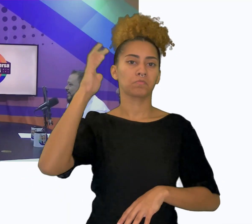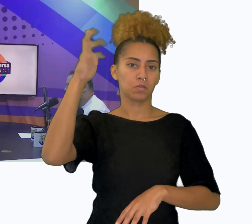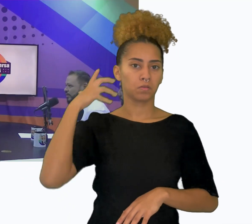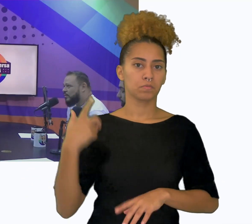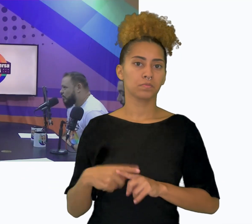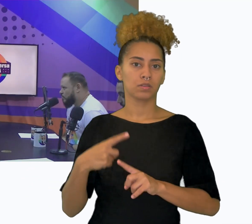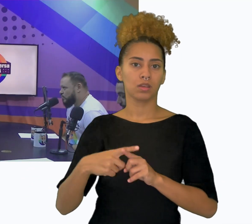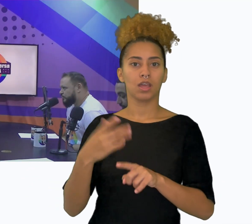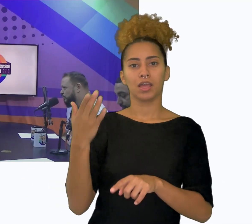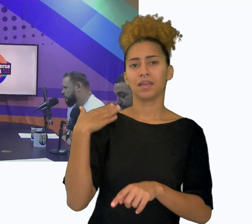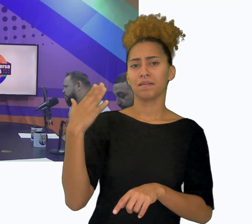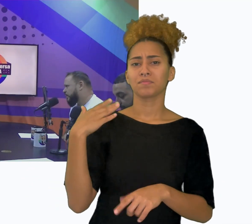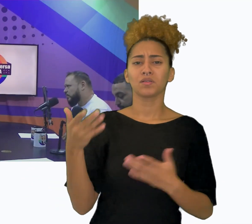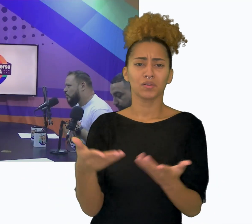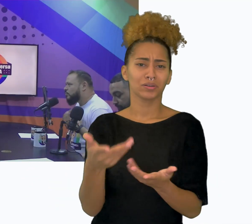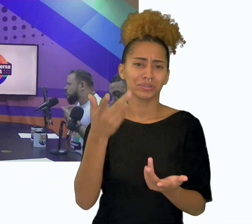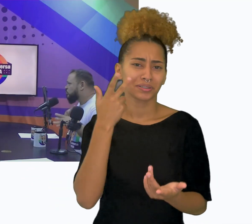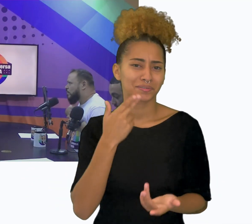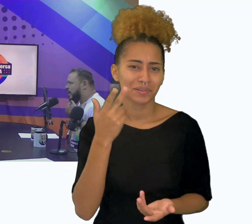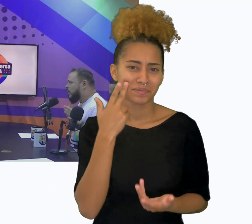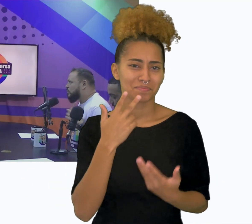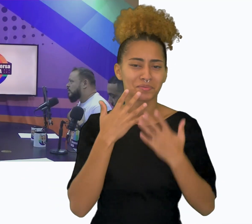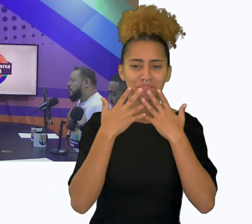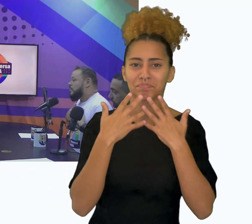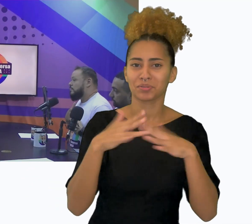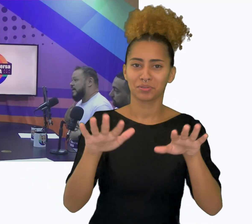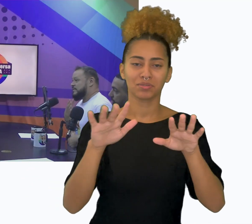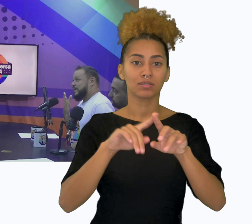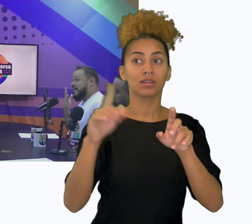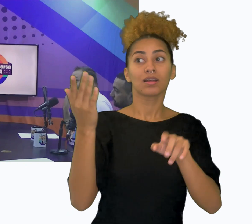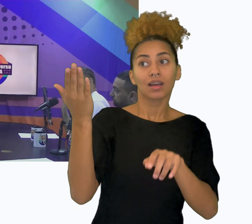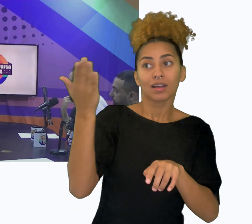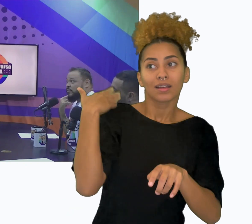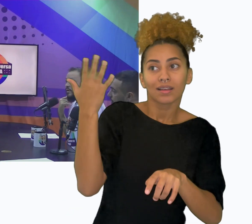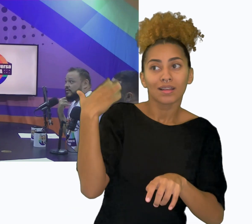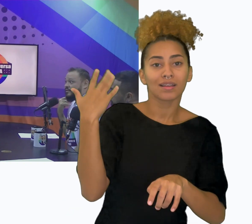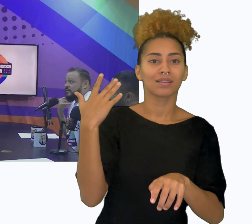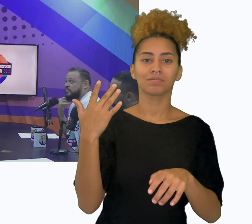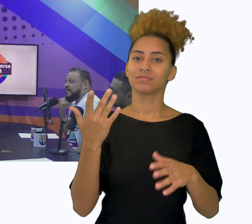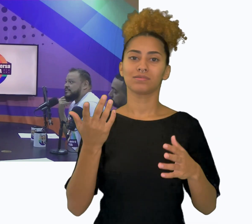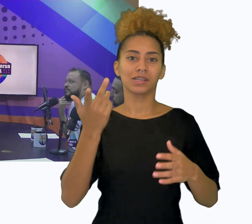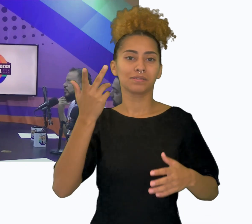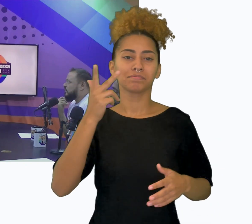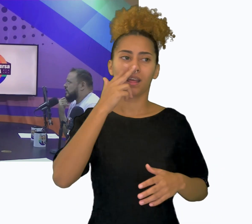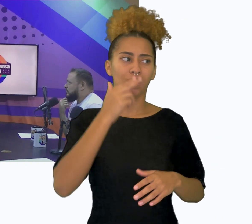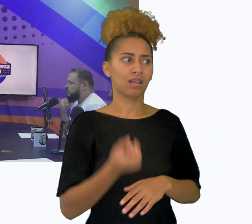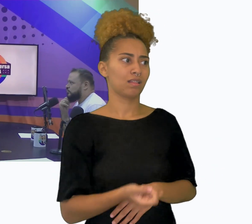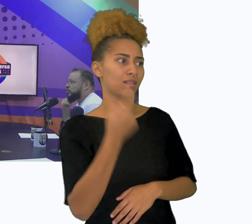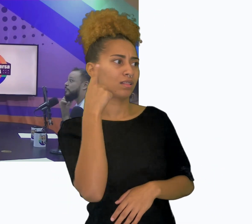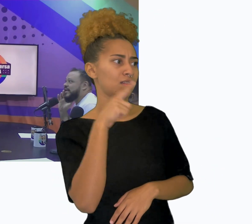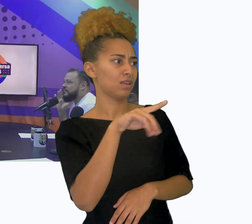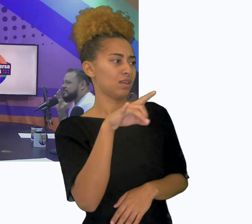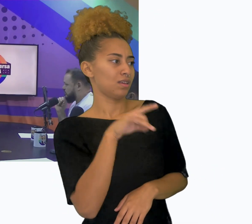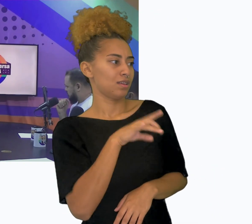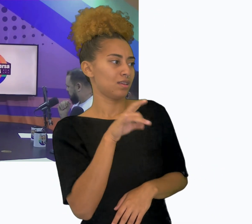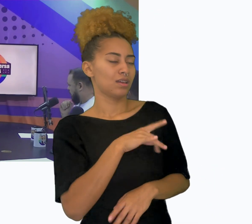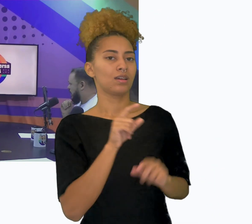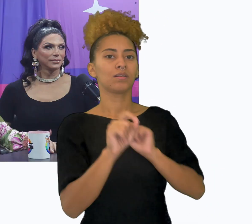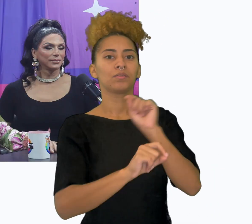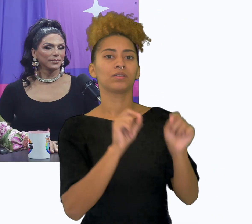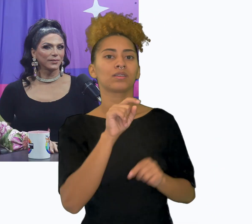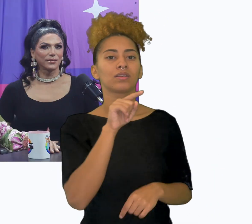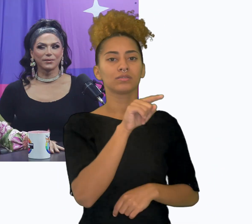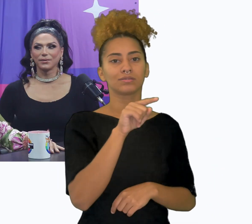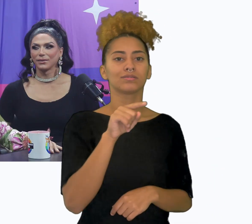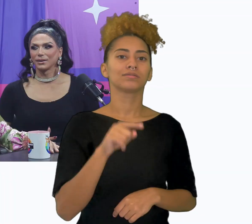naquela época, não como hoje, porque hoje é super comum, normal. Tranquilíssimo. Mas pra aquela época, não era assim, não tinham medo, assim. Que é